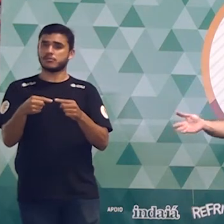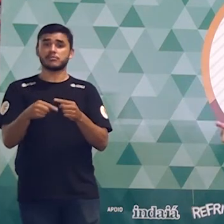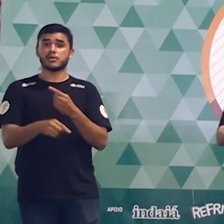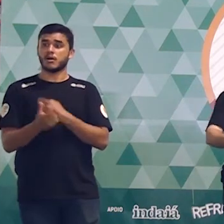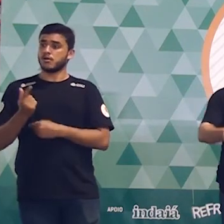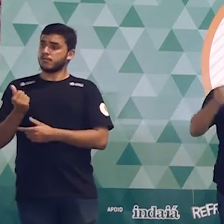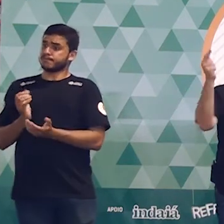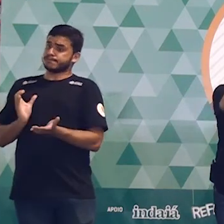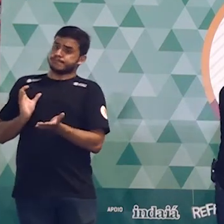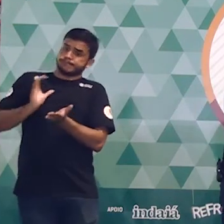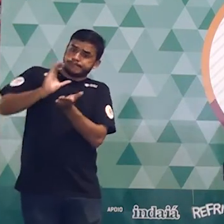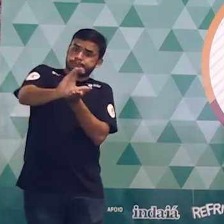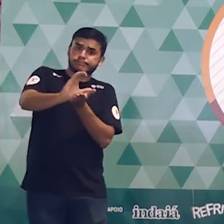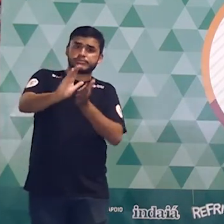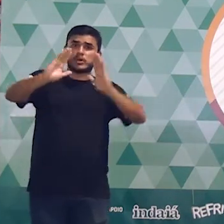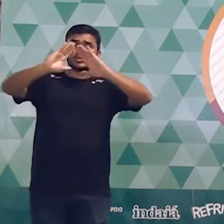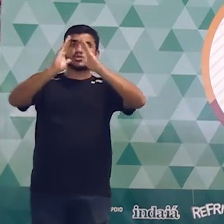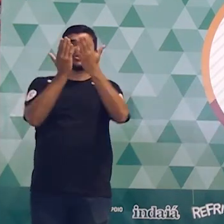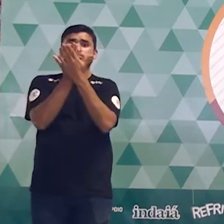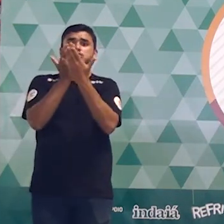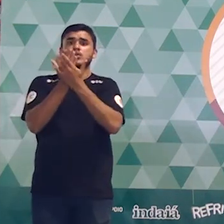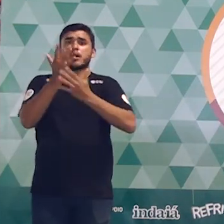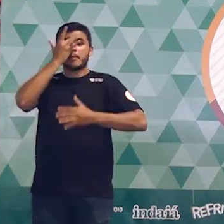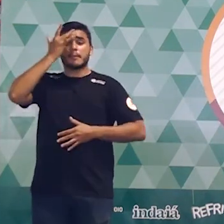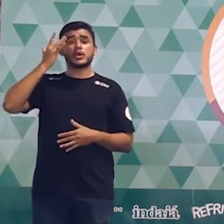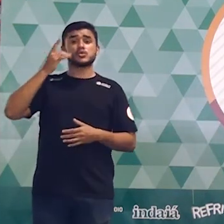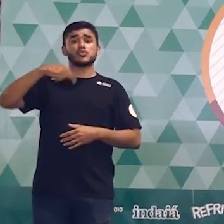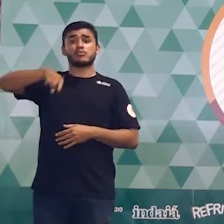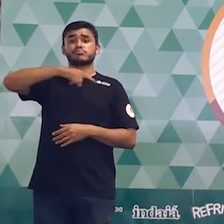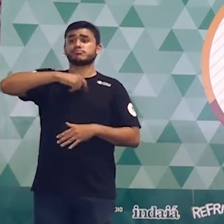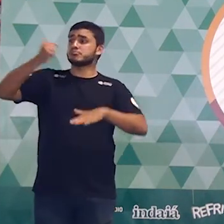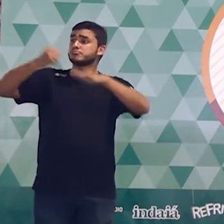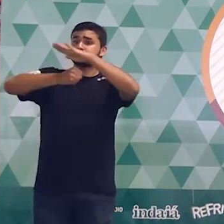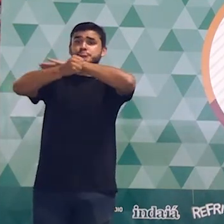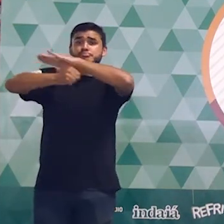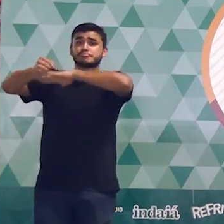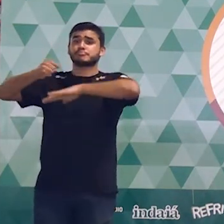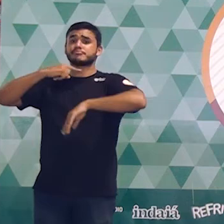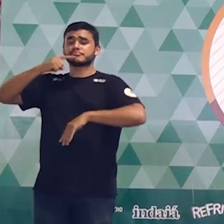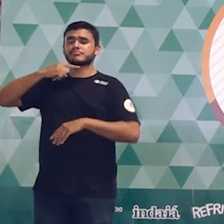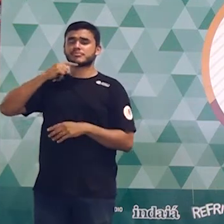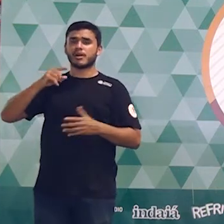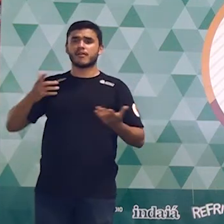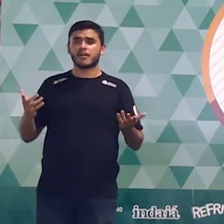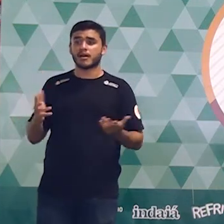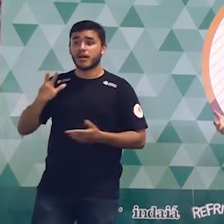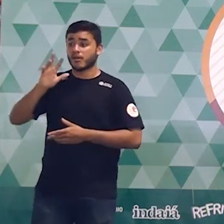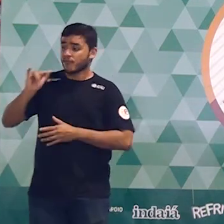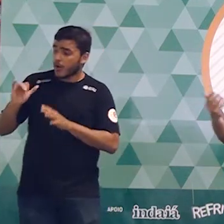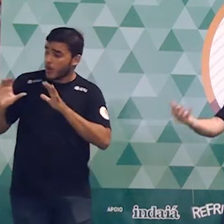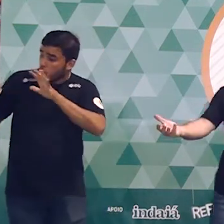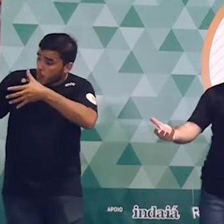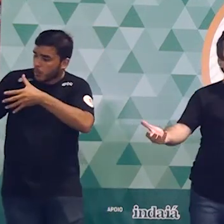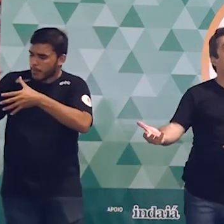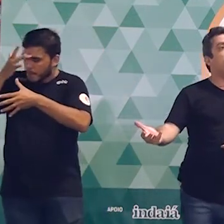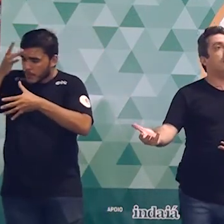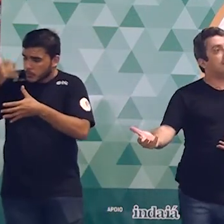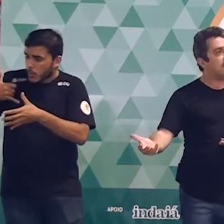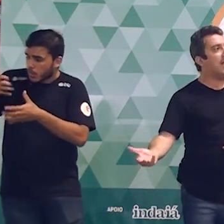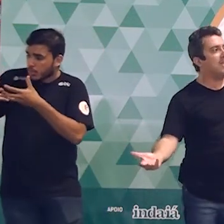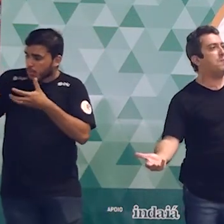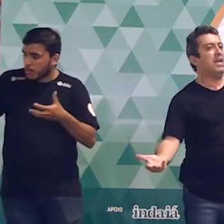dinheiro demais em escola que não vai ter nem jovem para estudar. Ao contrário, ele vai ter muito idoso para lidar